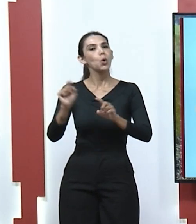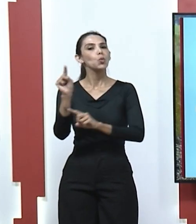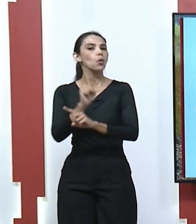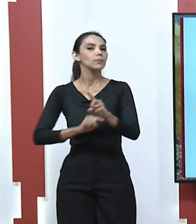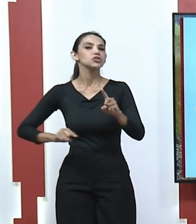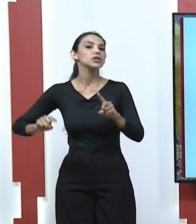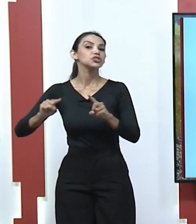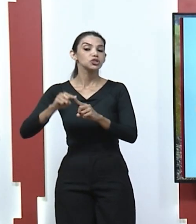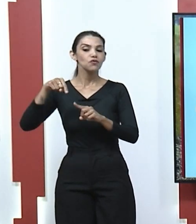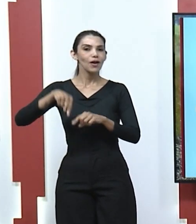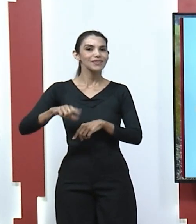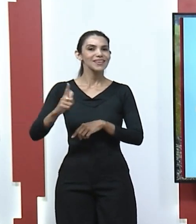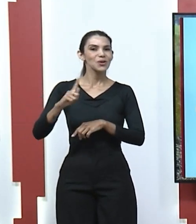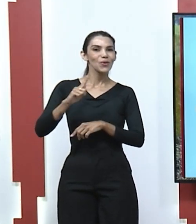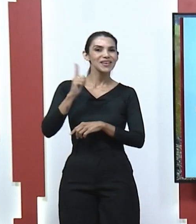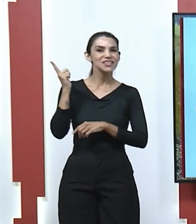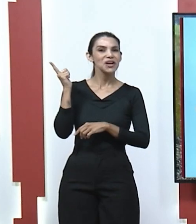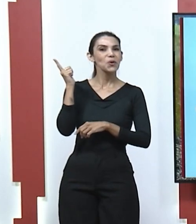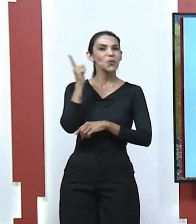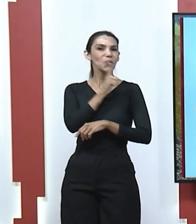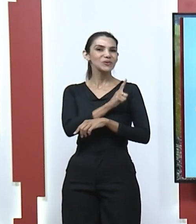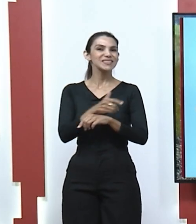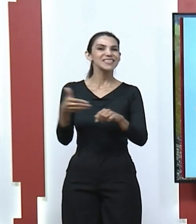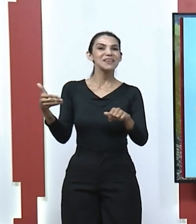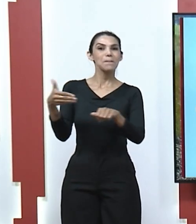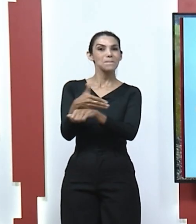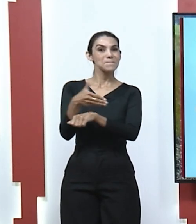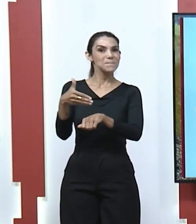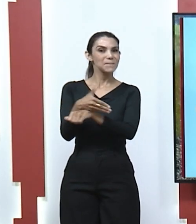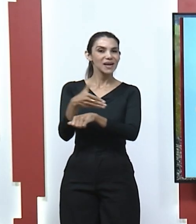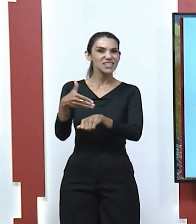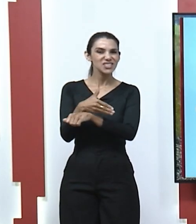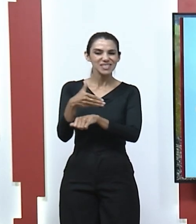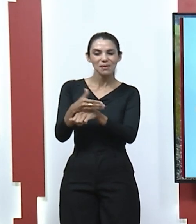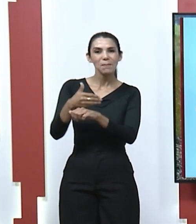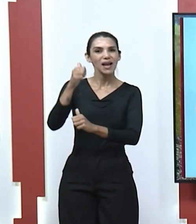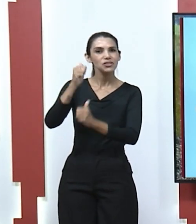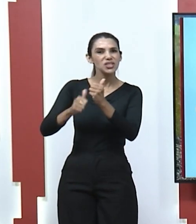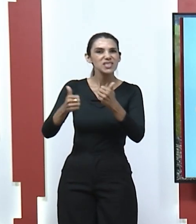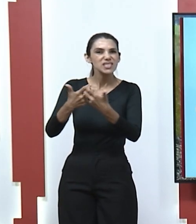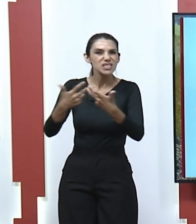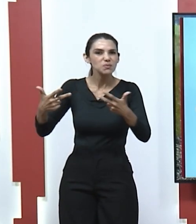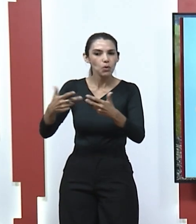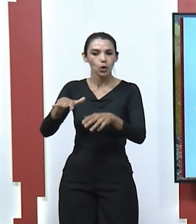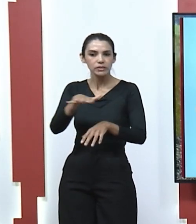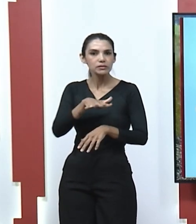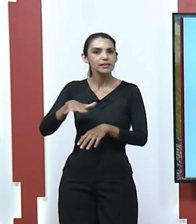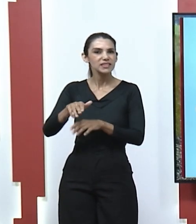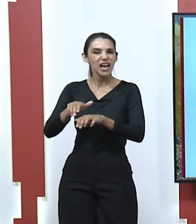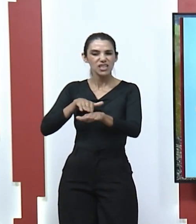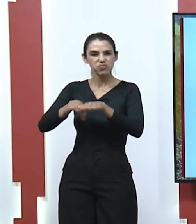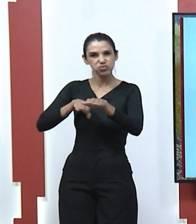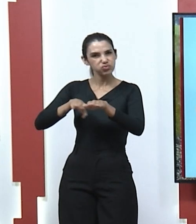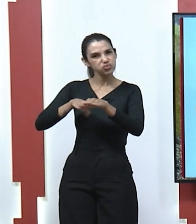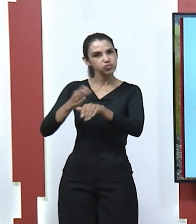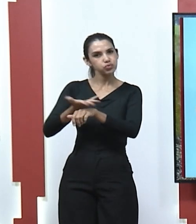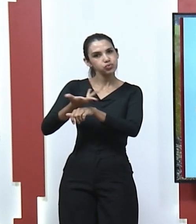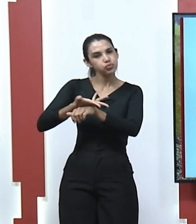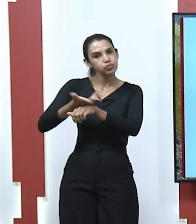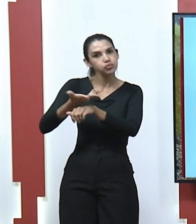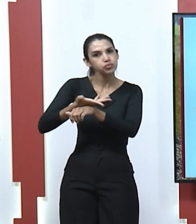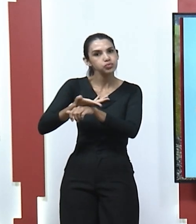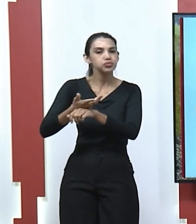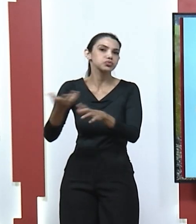é colocar a capital goiana no circuito internacional dos esportes de velocidade e movimentar setores